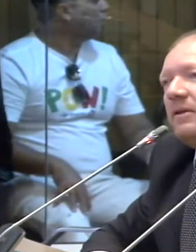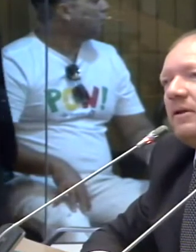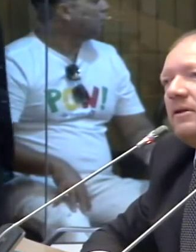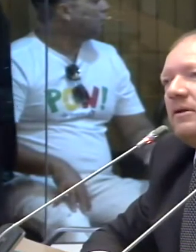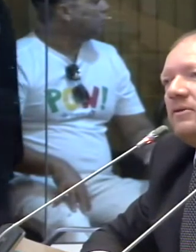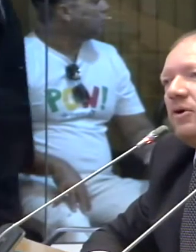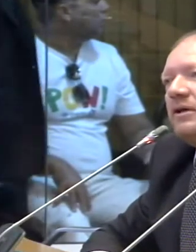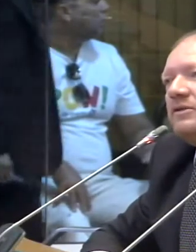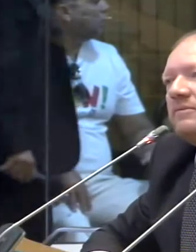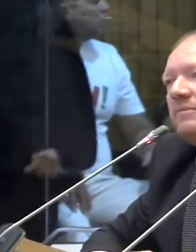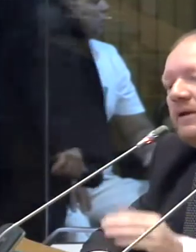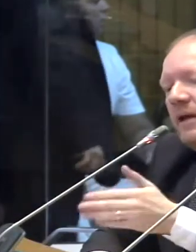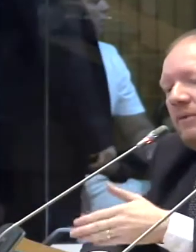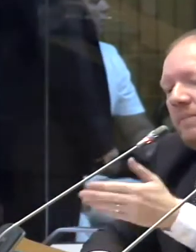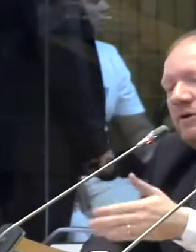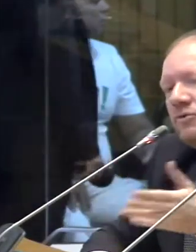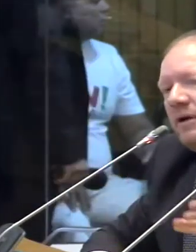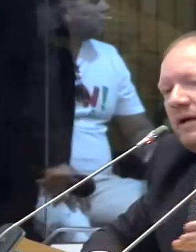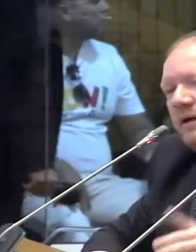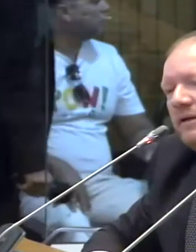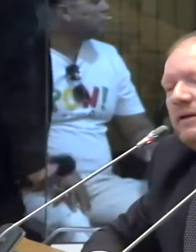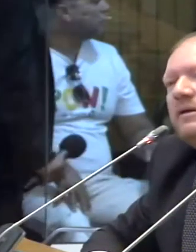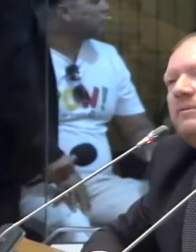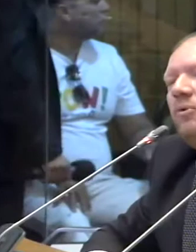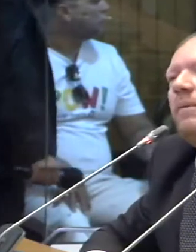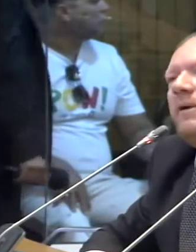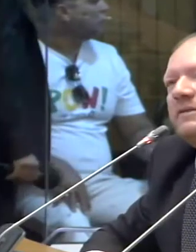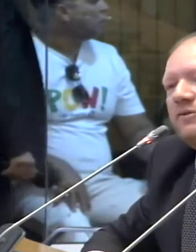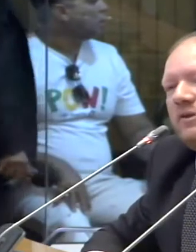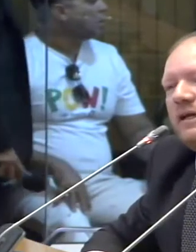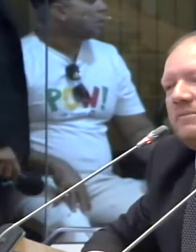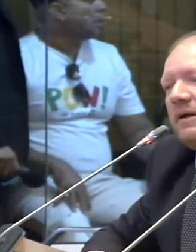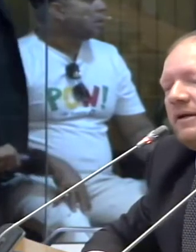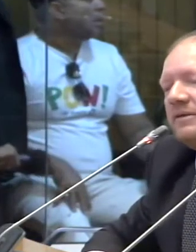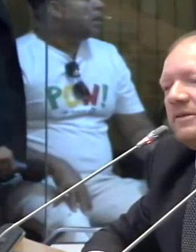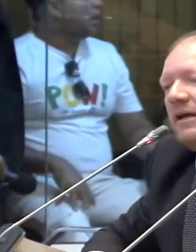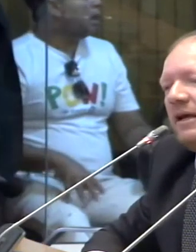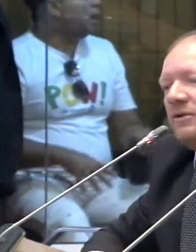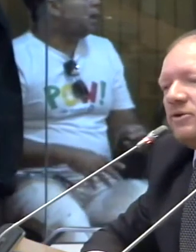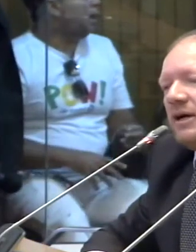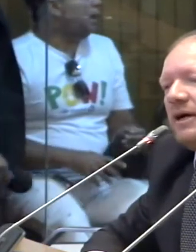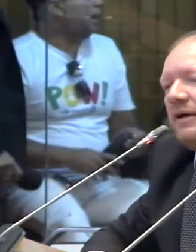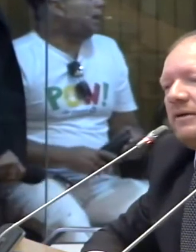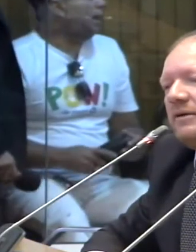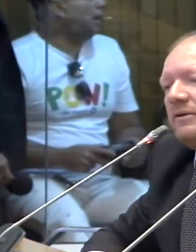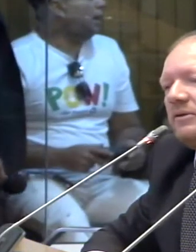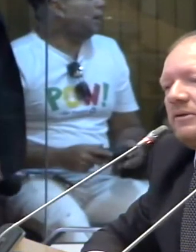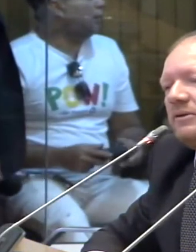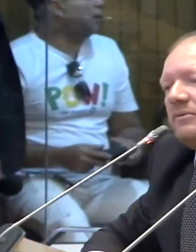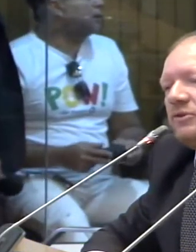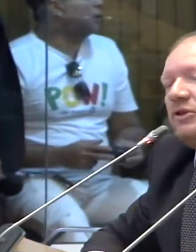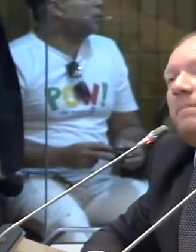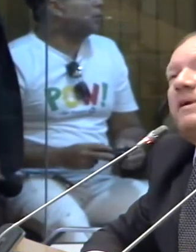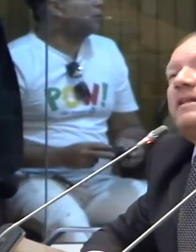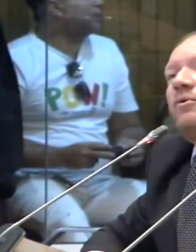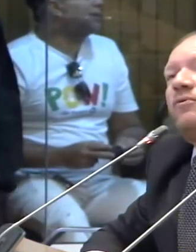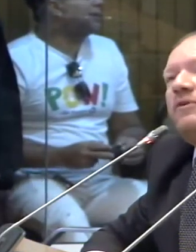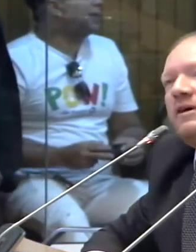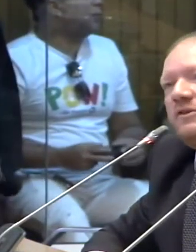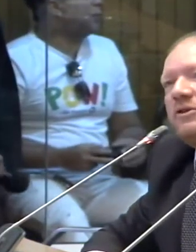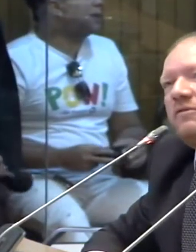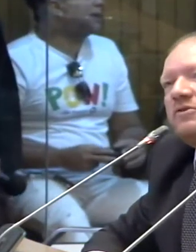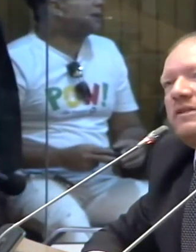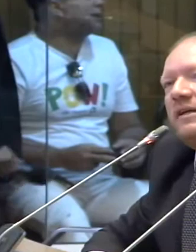Sarney, nós, eu em particular, e boa parte da sociedade maranhense, já tinha